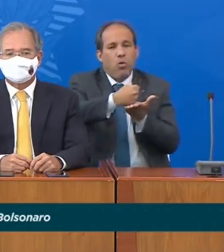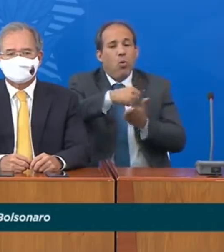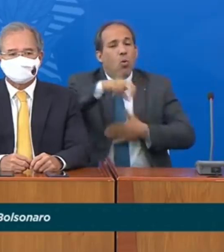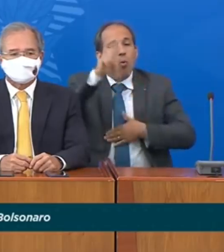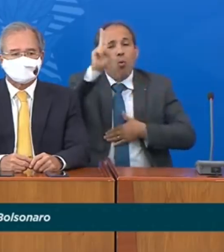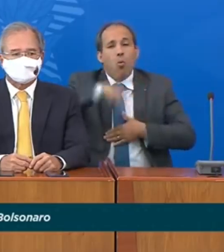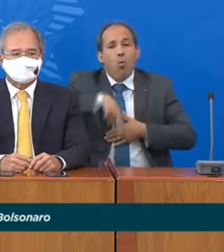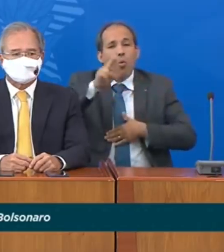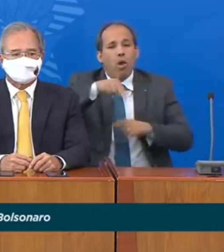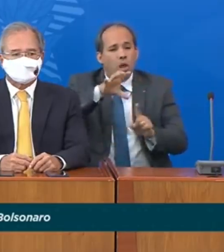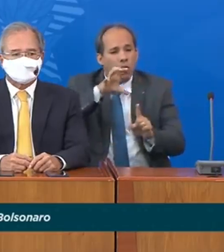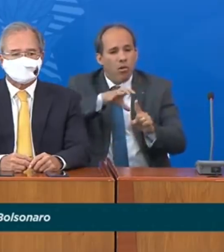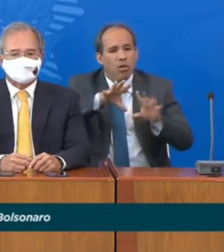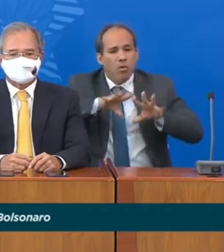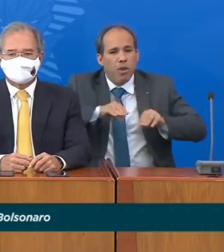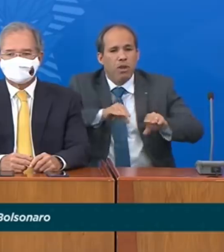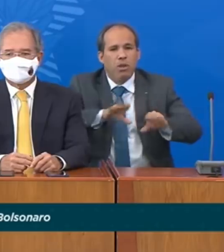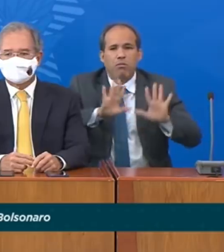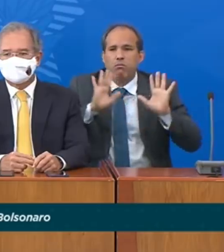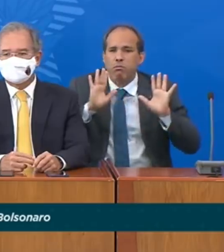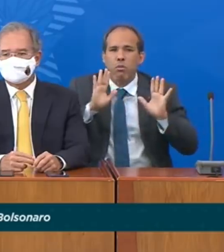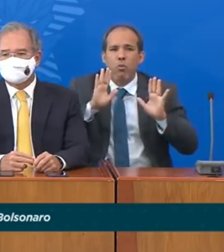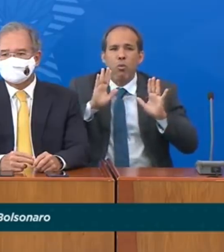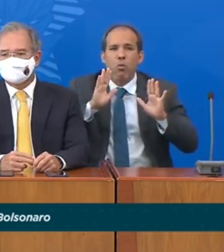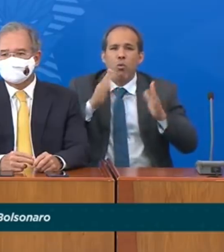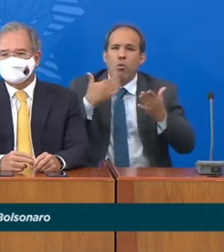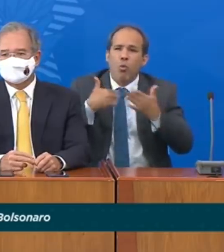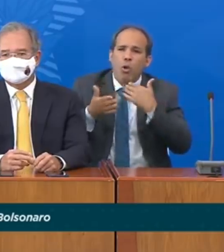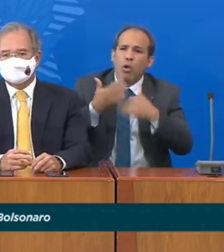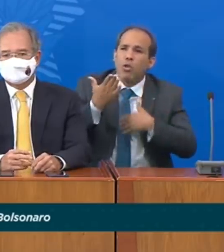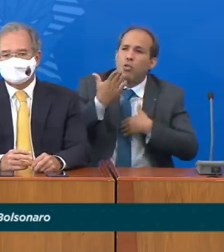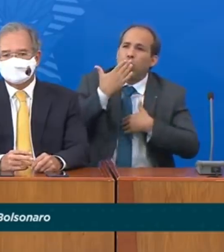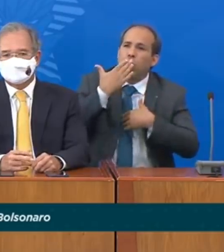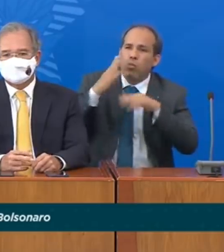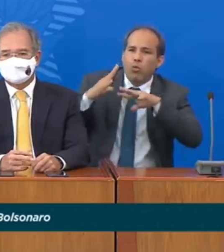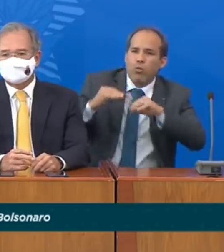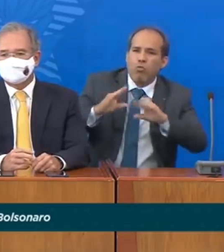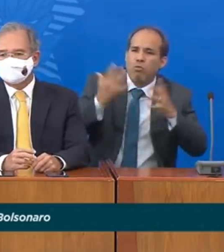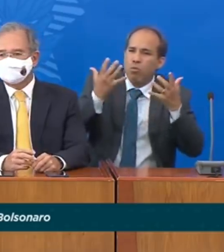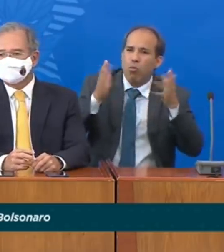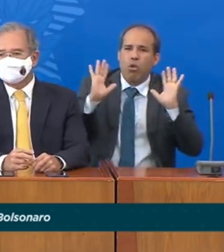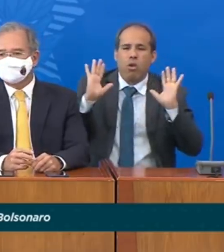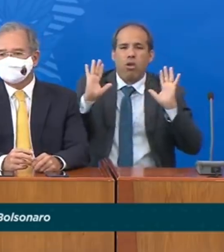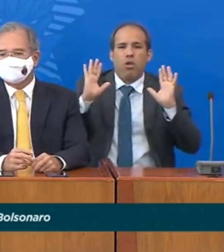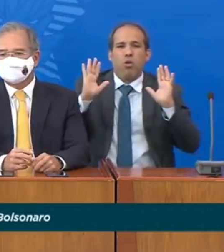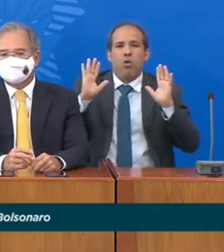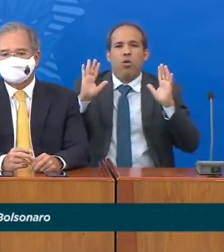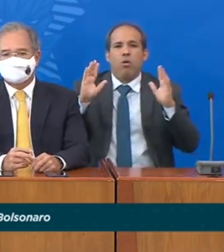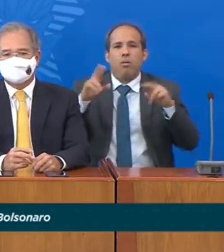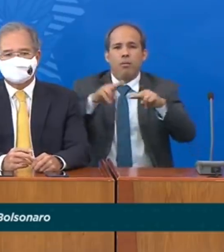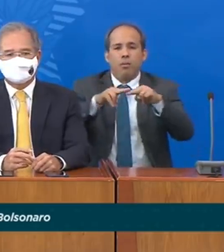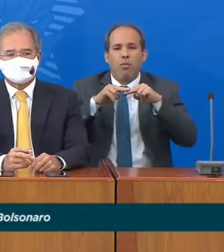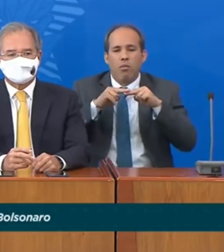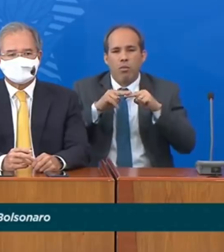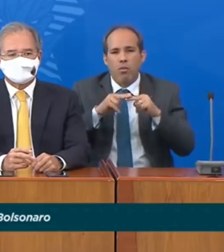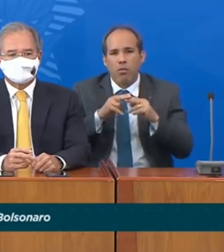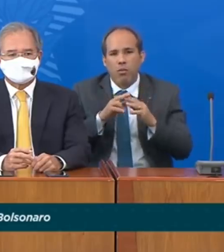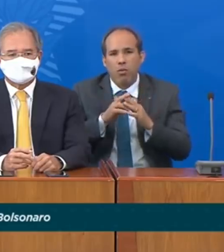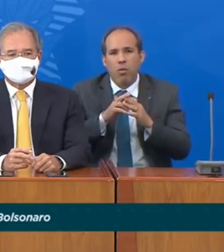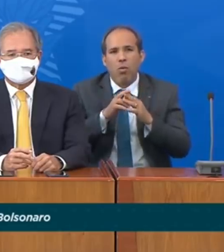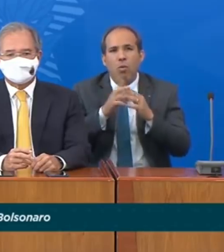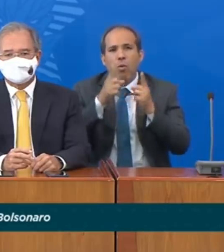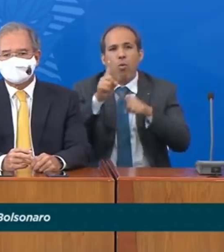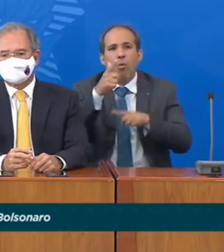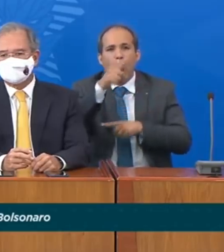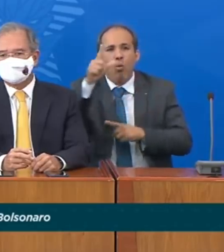intervir, seja qual forma for, contra outras